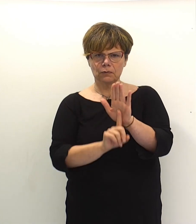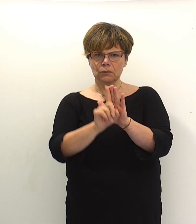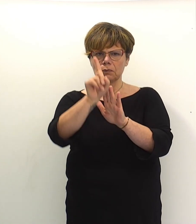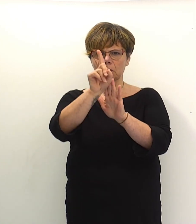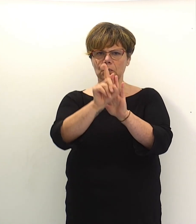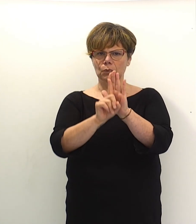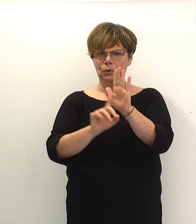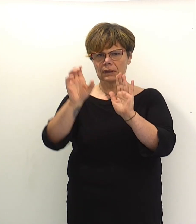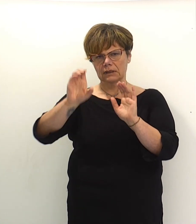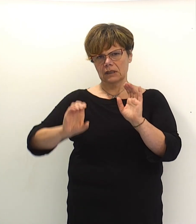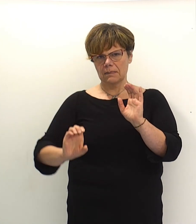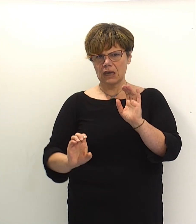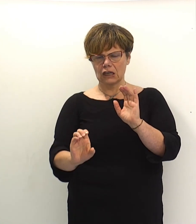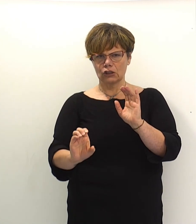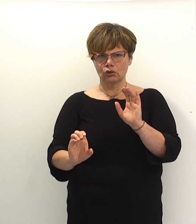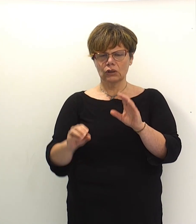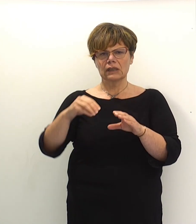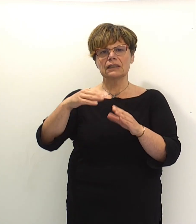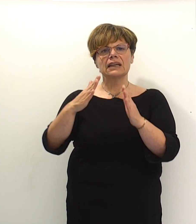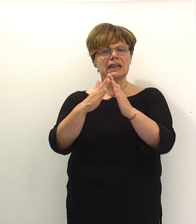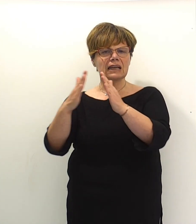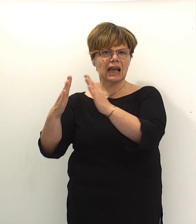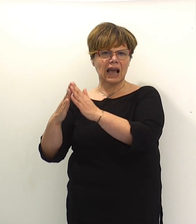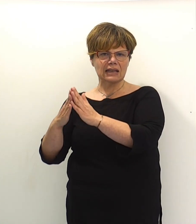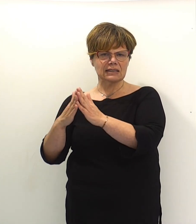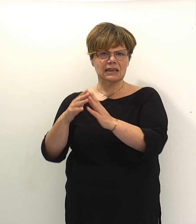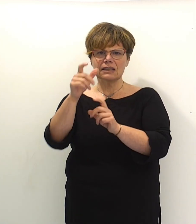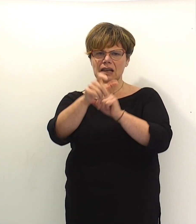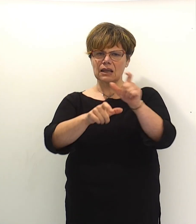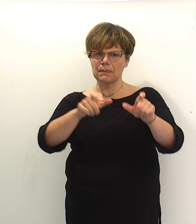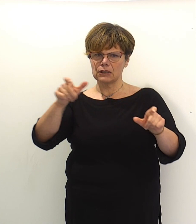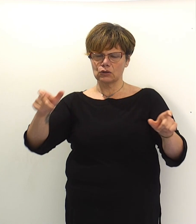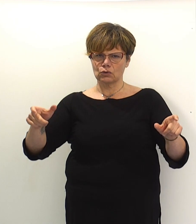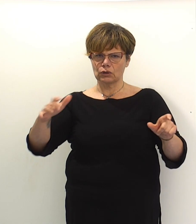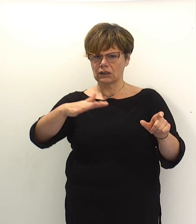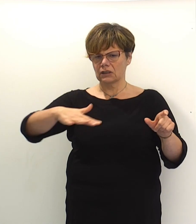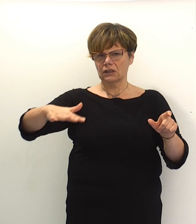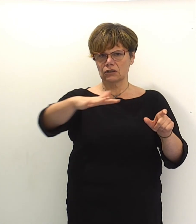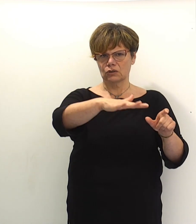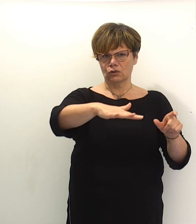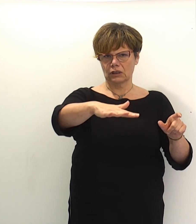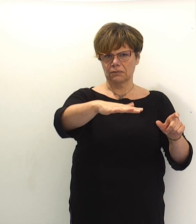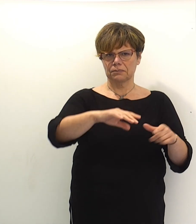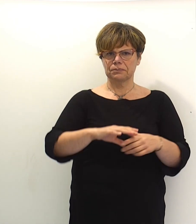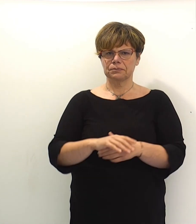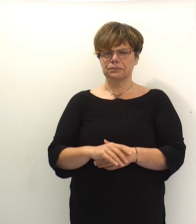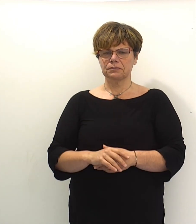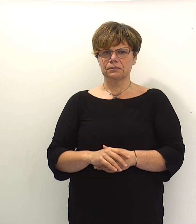pressione nei rubinetti delle abitazioni di queste zone.